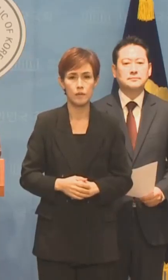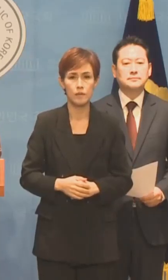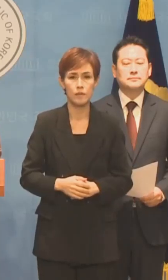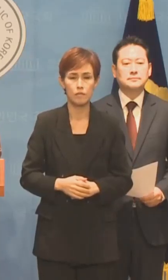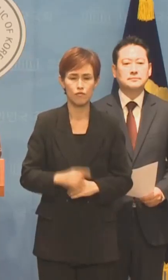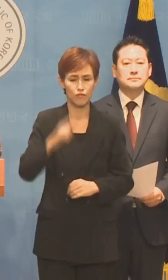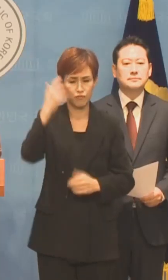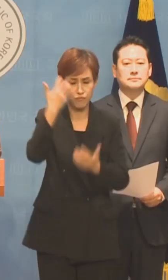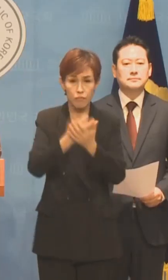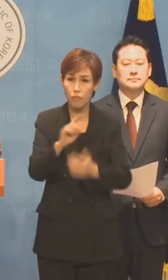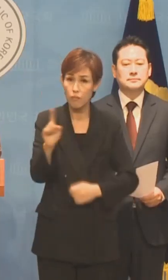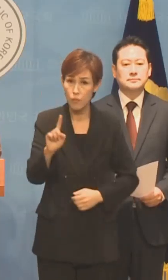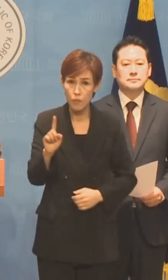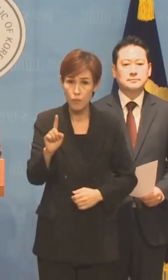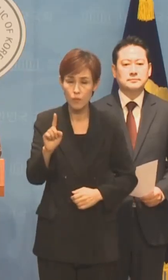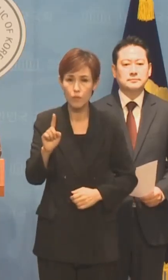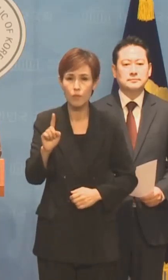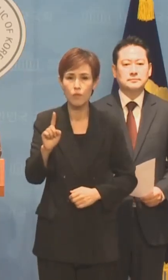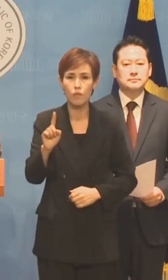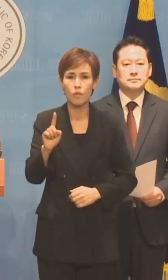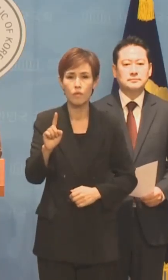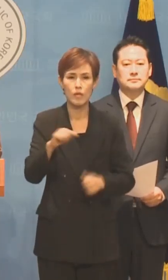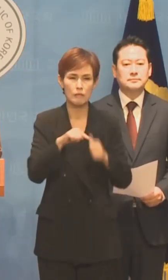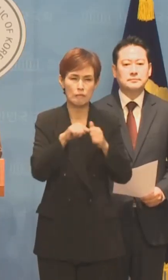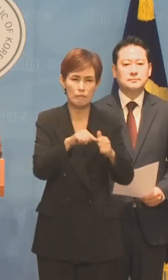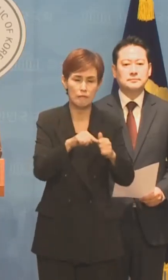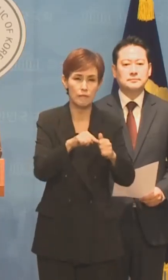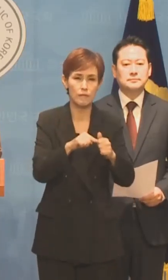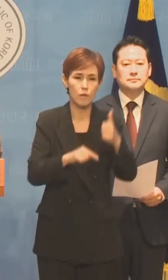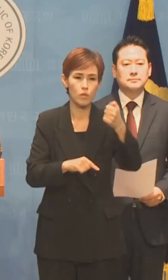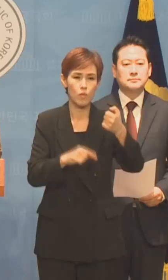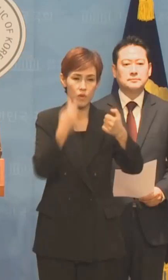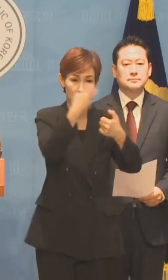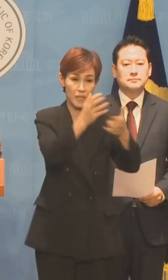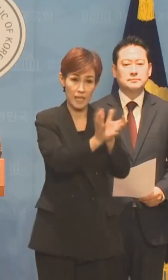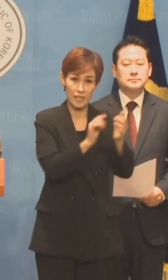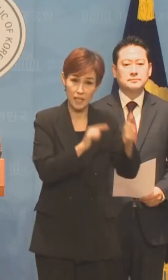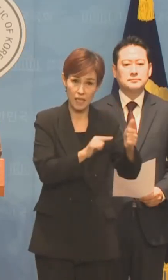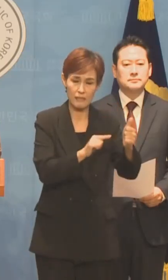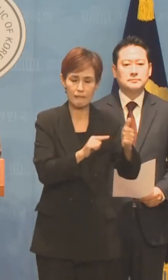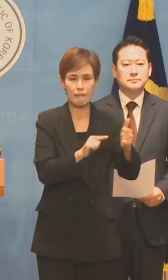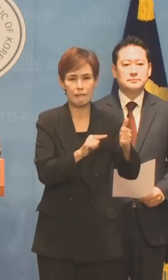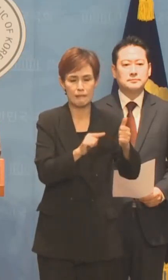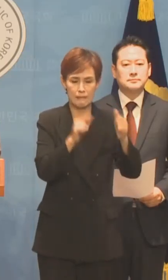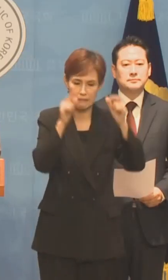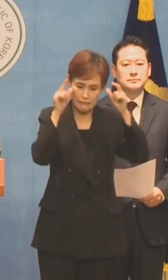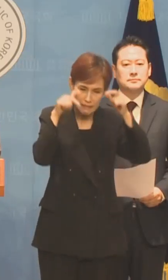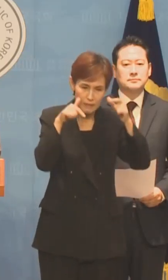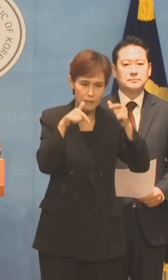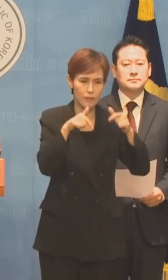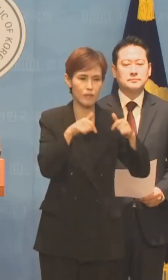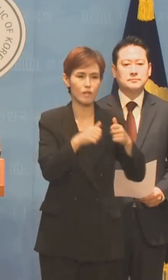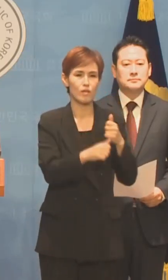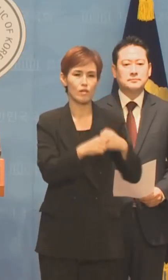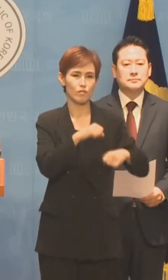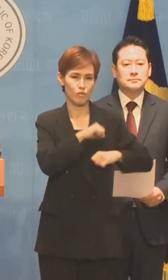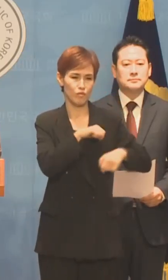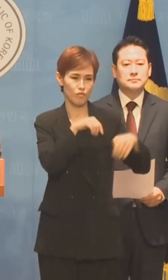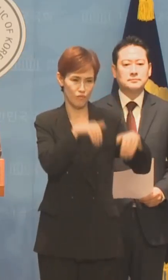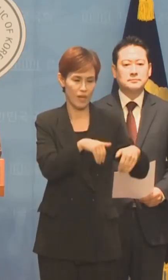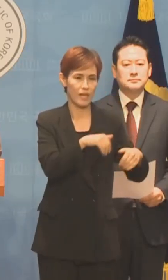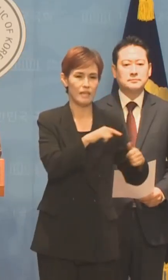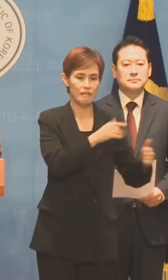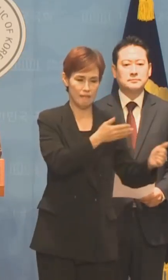더욱 충격적인 것은 당시 강압에 못 이긴 50호 경비단장이 어쩔 수 없이 부하 직원을 통해 가져오도록 한